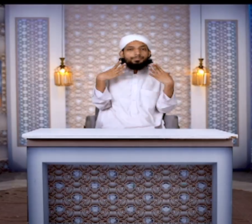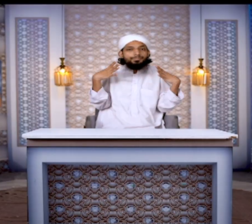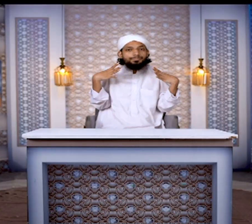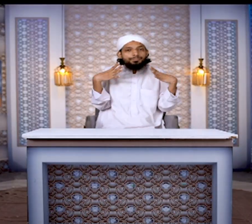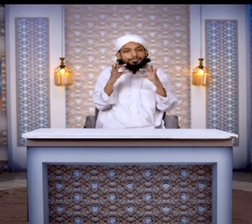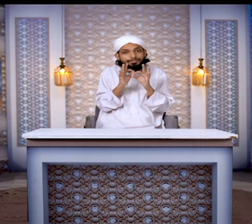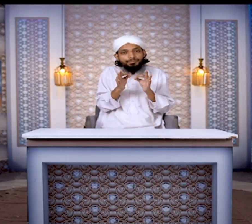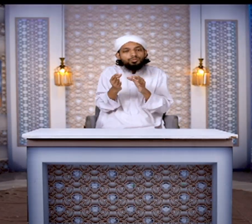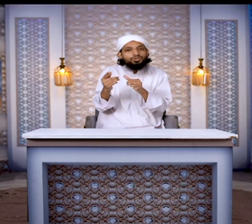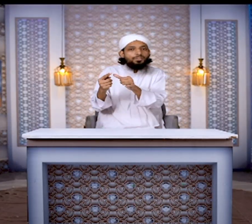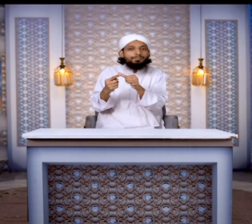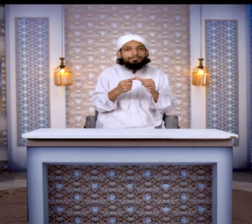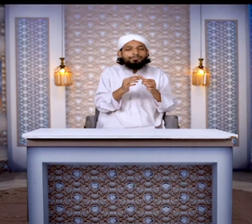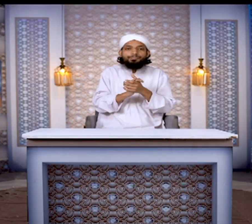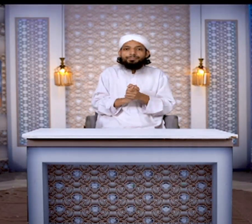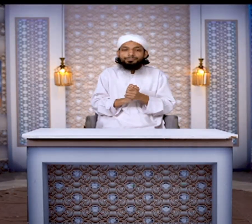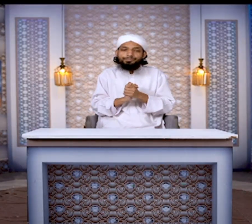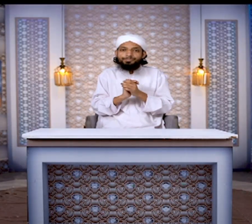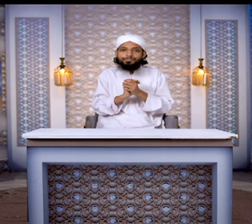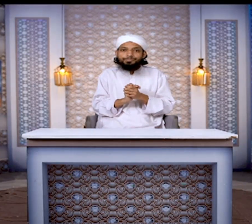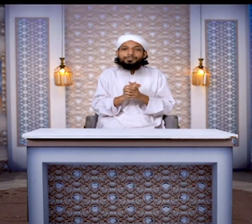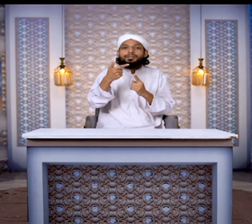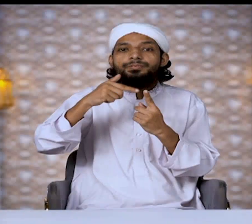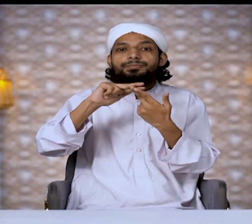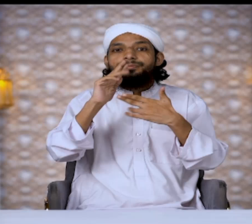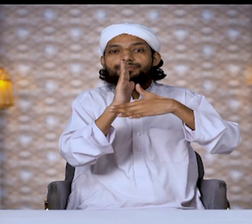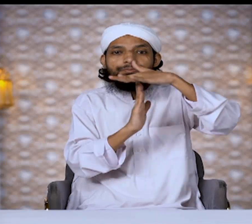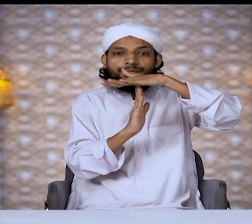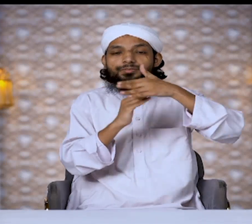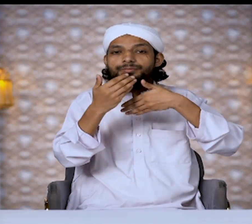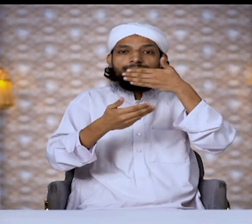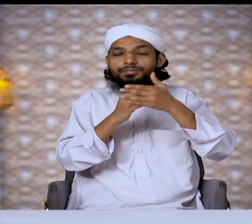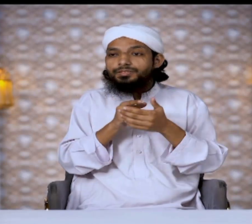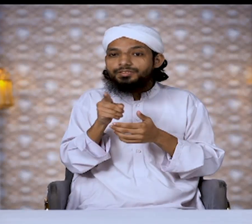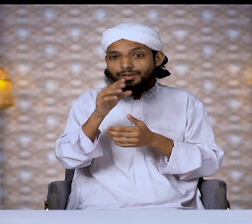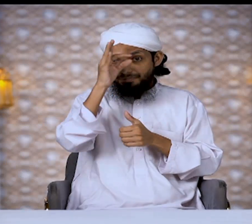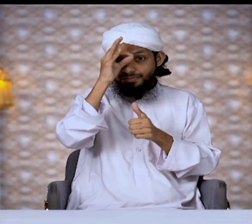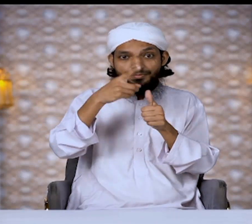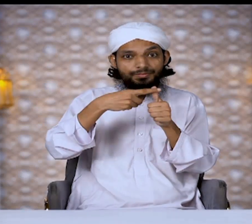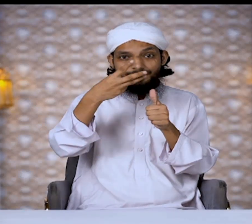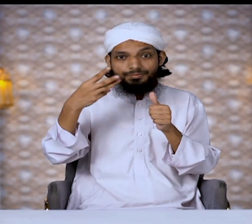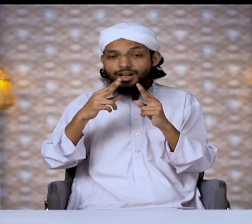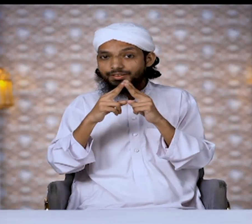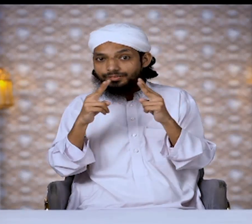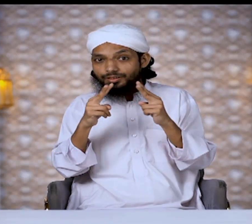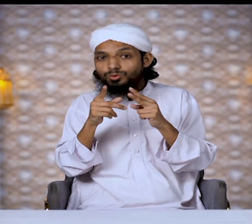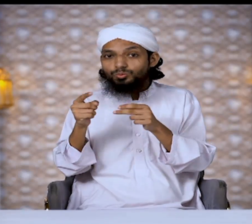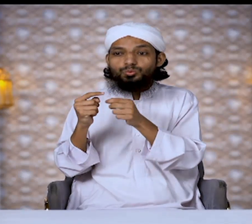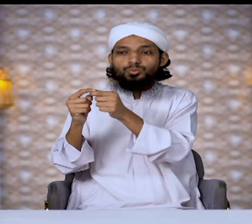ہند حضرت علامہ سید محمد کوچھوچھوی رحمۃ اللہ علیہ فرماتے ہیں، اعلیٰ حضرت رحمۃ اللہ علیہ کی عادت کریمہ تھی کہ سوالات ایک ایک مفتی